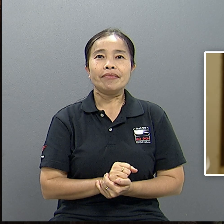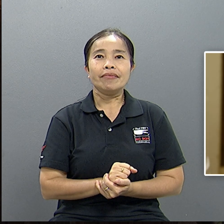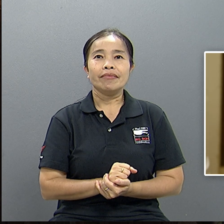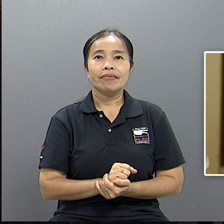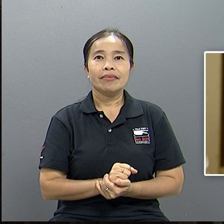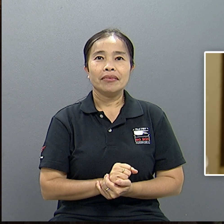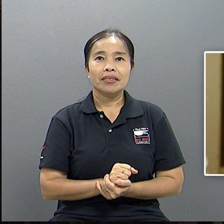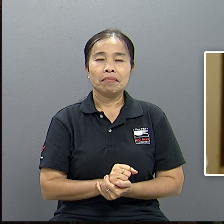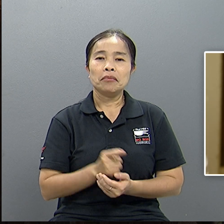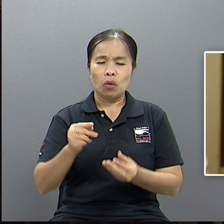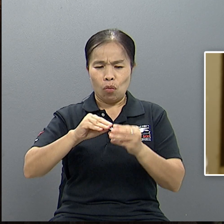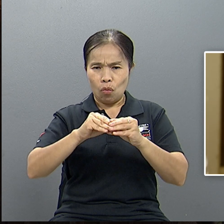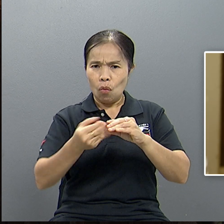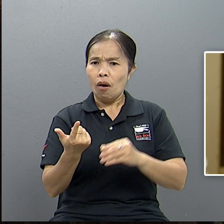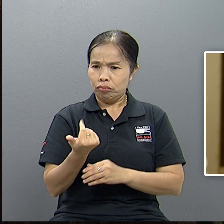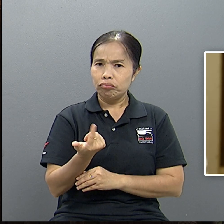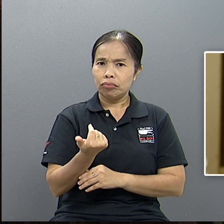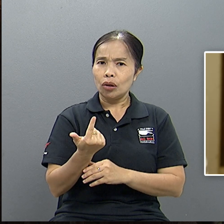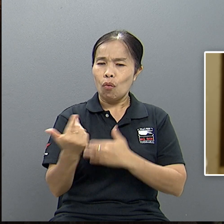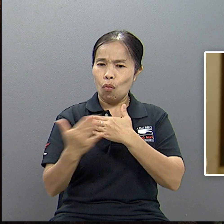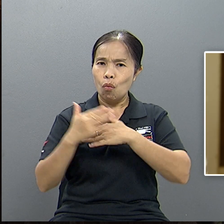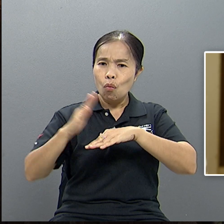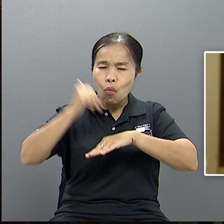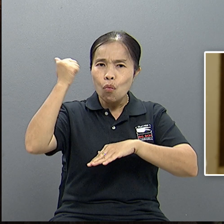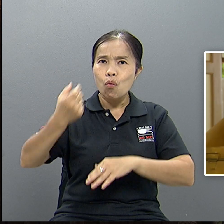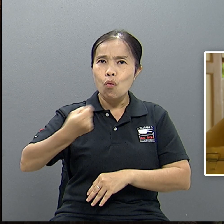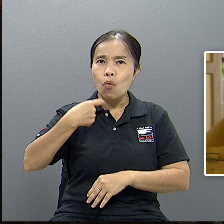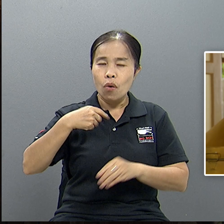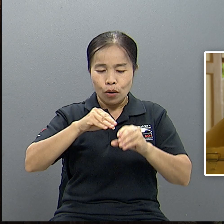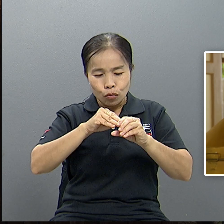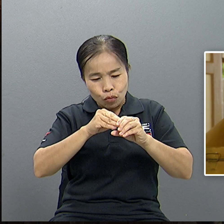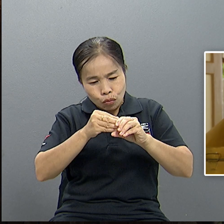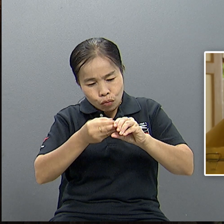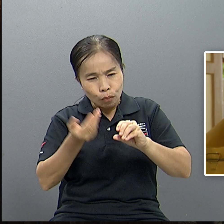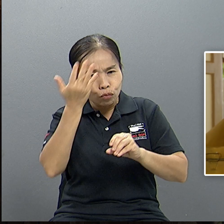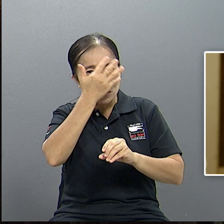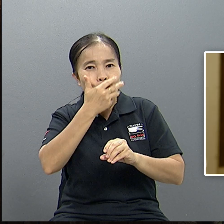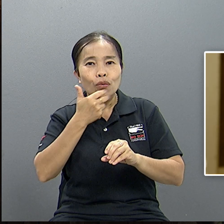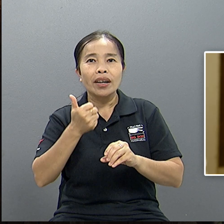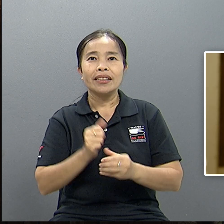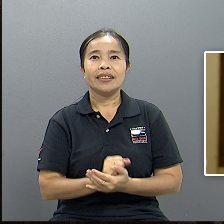น้องอ่อนขวานเก่งดูสิงามทุกลูกเลย